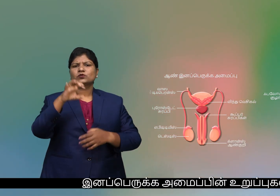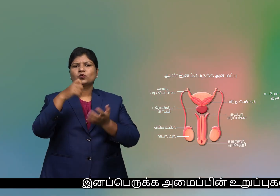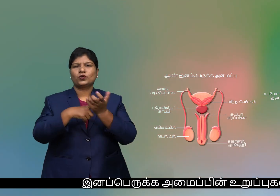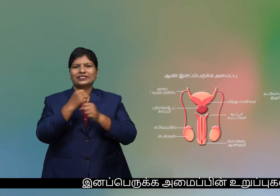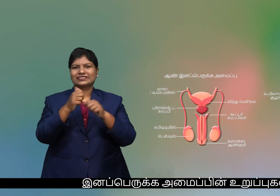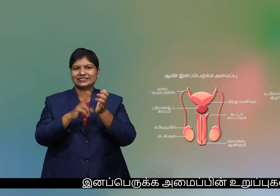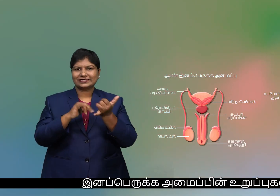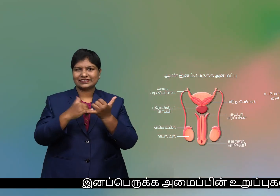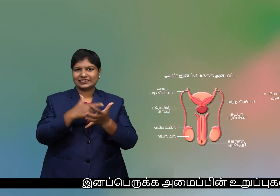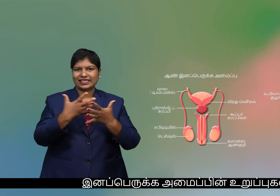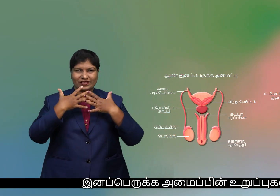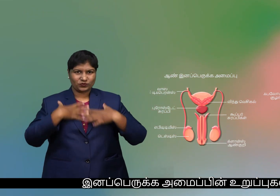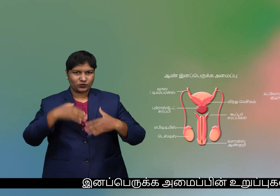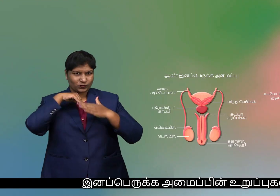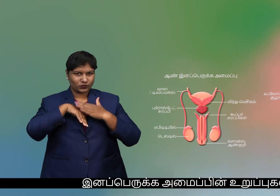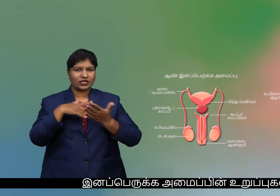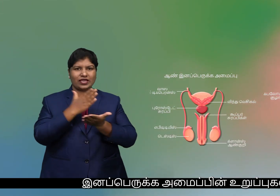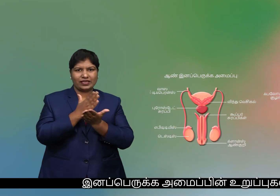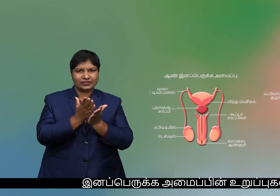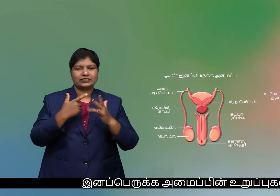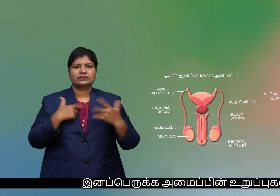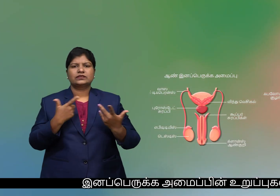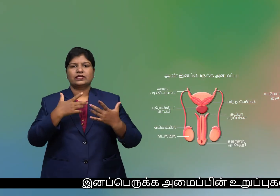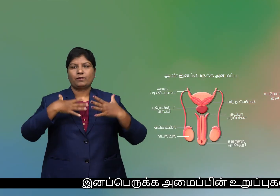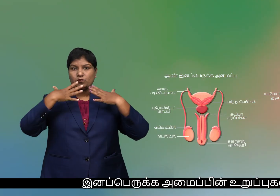இனப்பெருக்க அமைப்பின் உறுப்புகள்